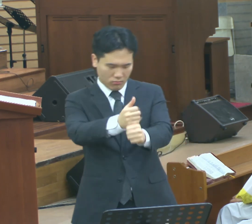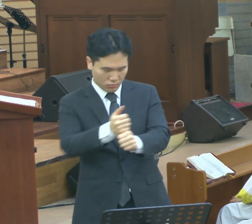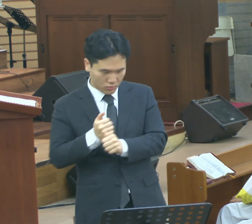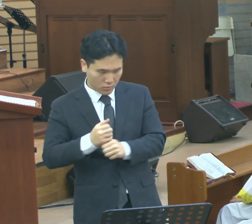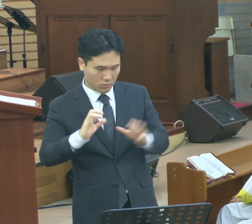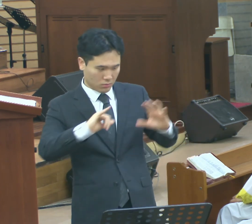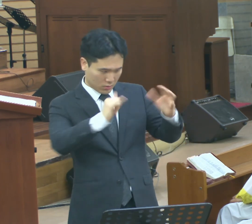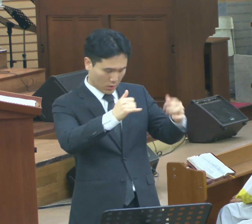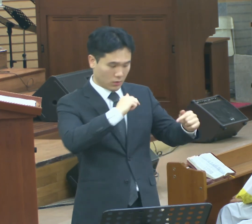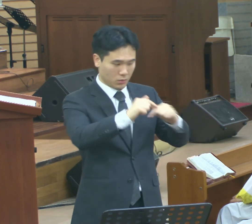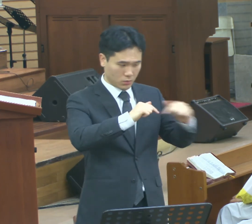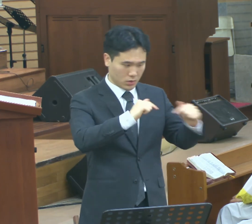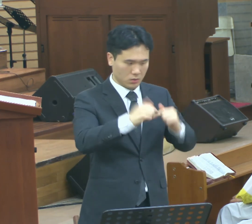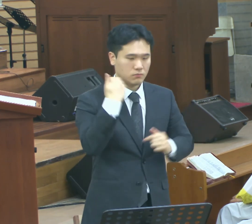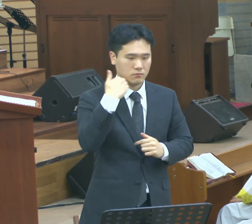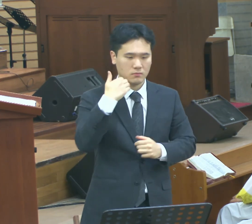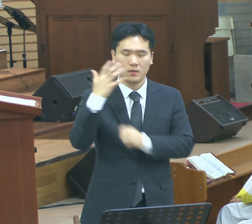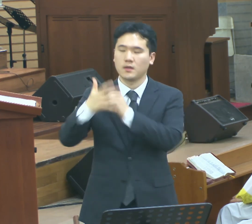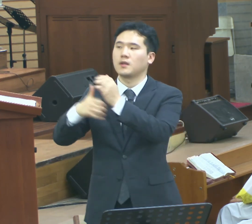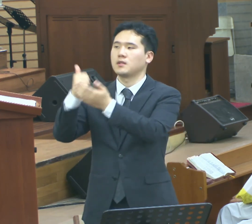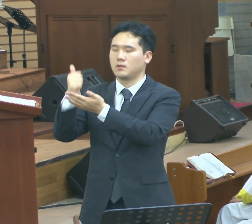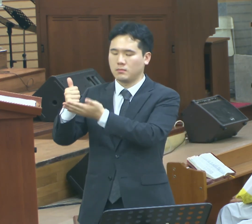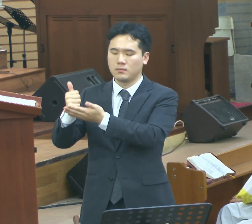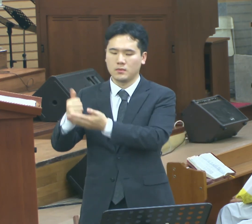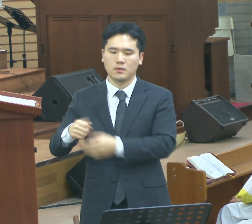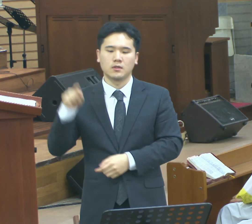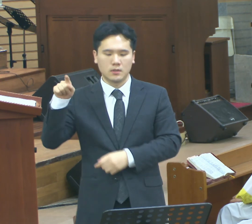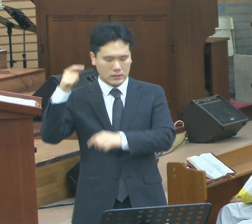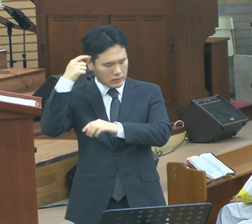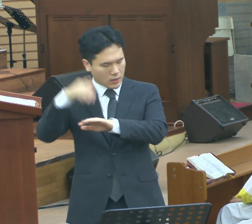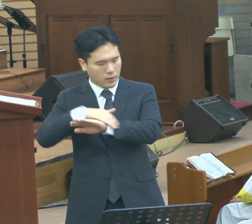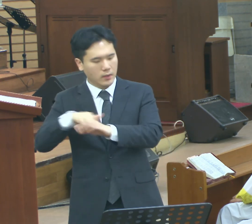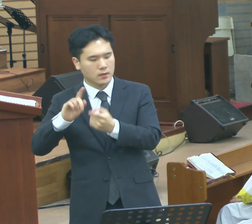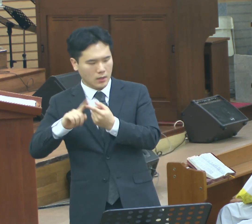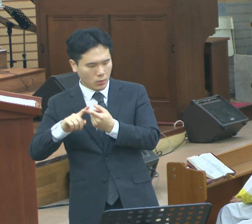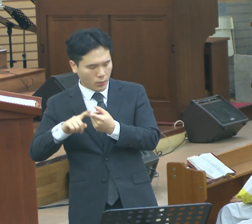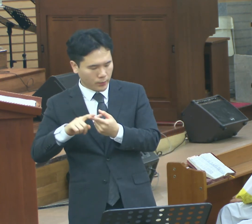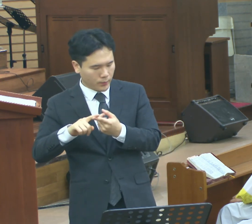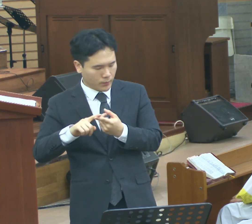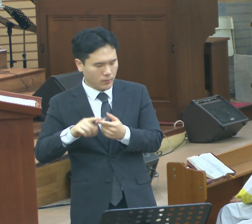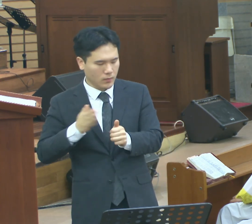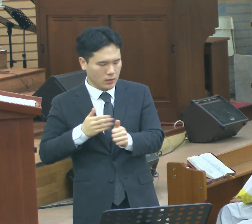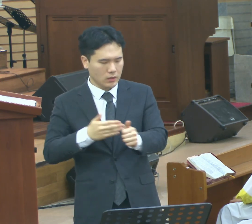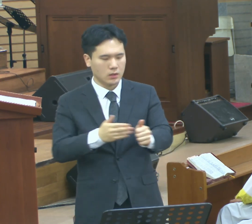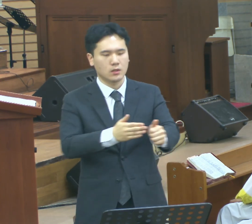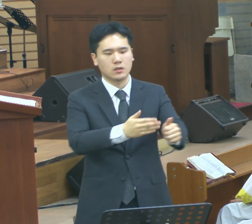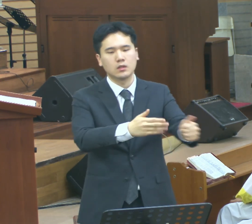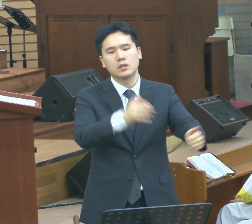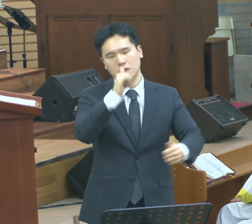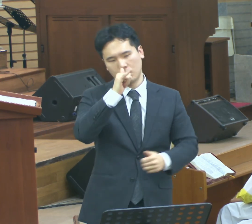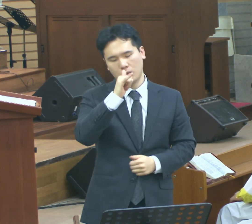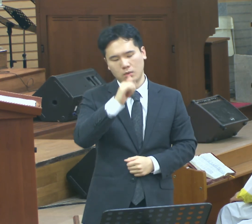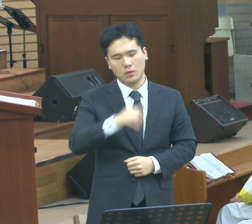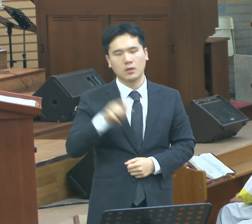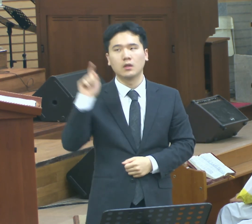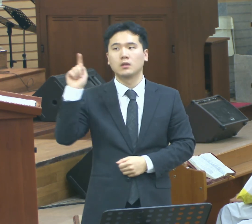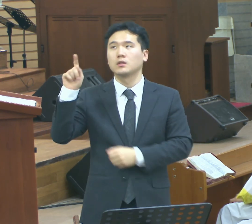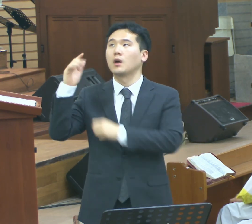세계를 통치하시는 그 하나님이 그분의 계획대로 이끌어 가실 텐데, 그분을 향한 경배와